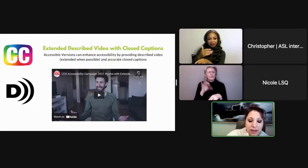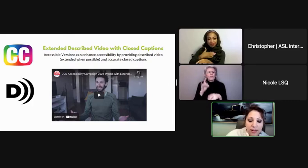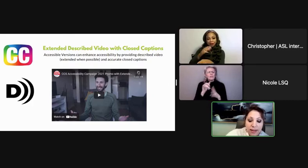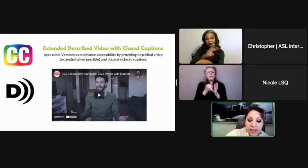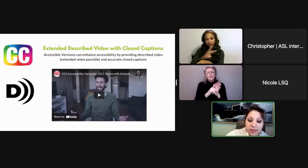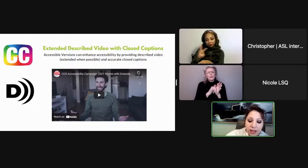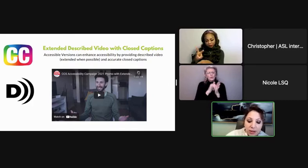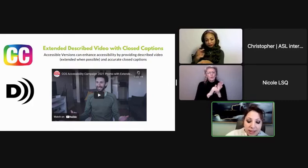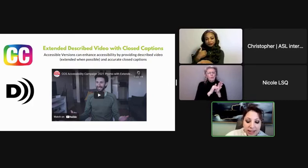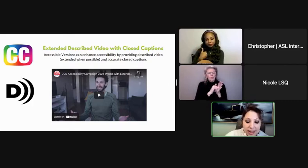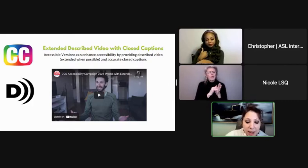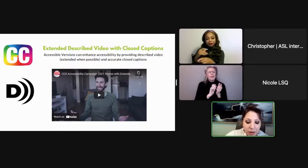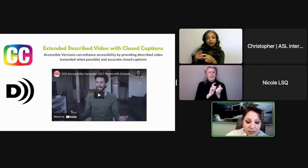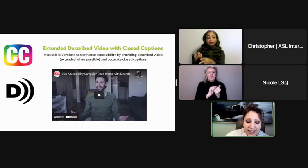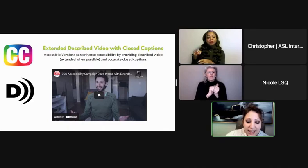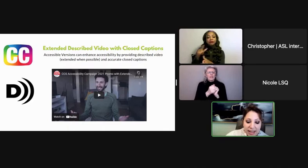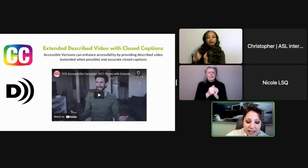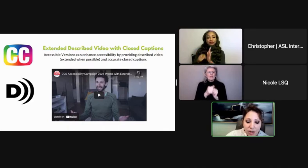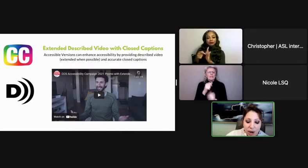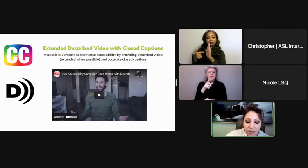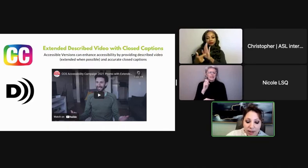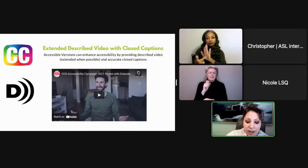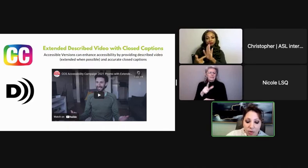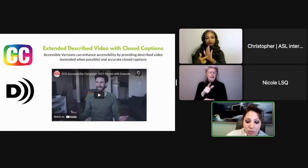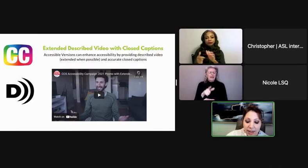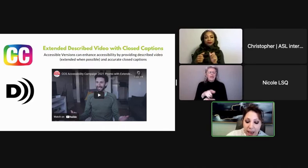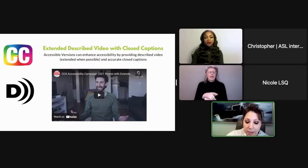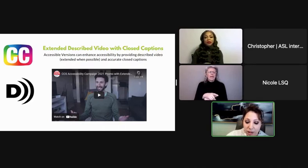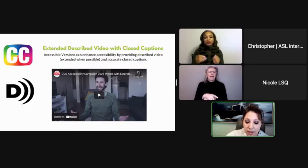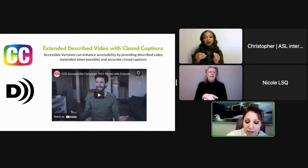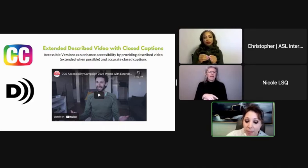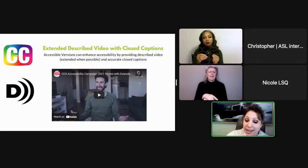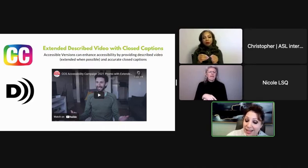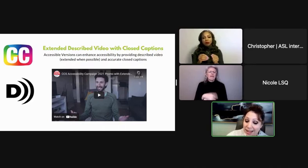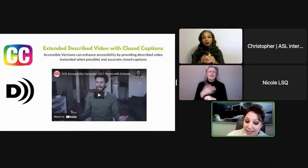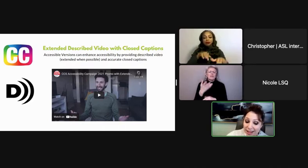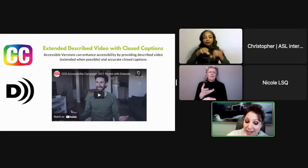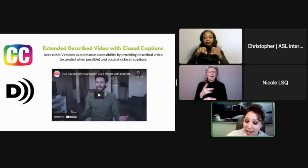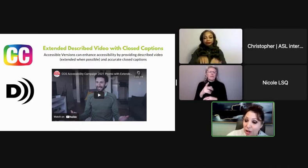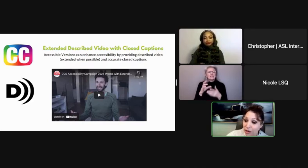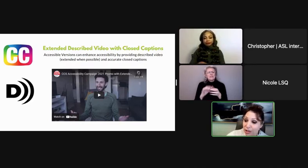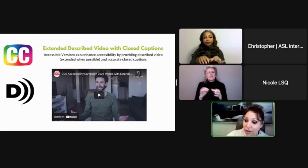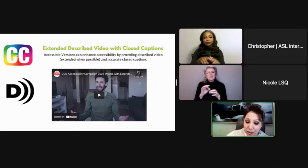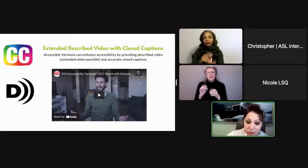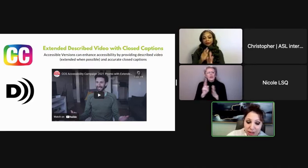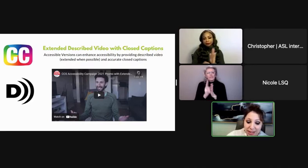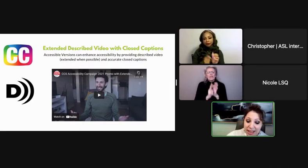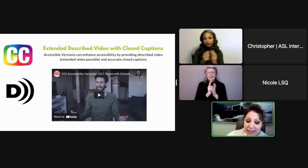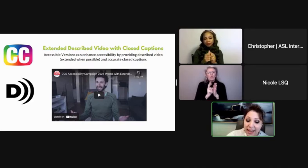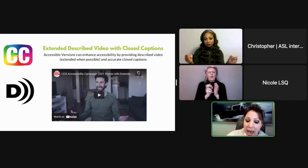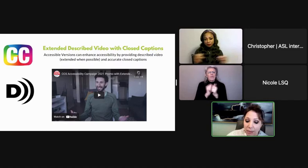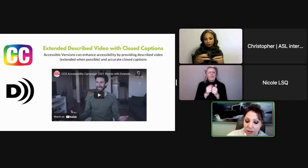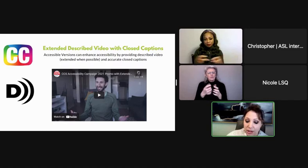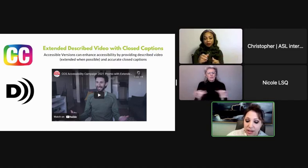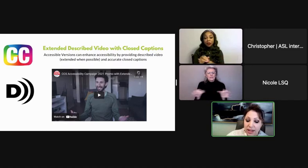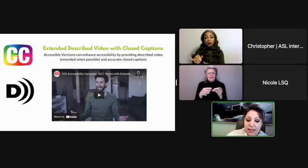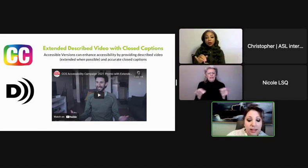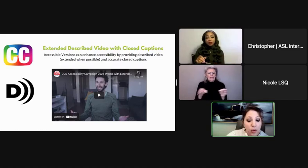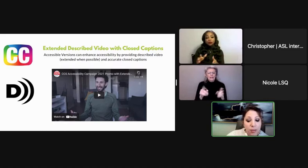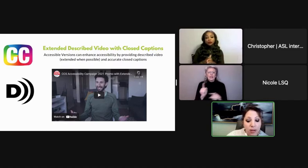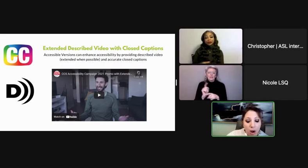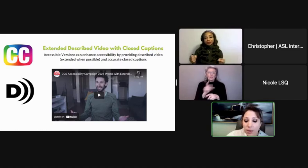Il y a des versions LSA sur notre chaîne. Donc, la description vidéo avec des sous-titres et bien